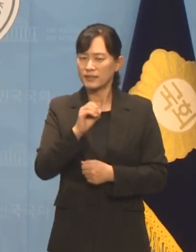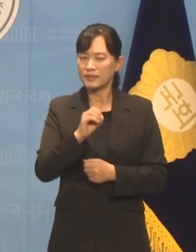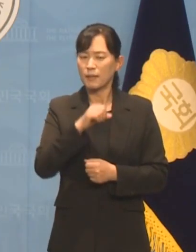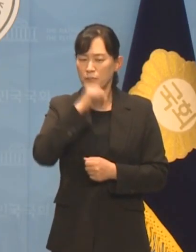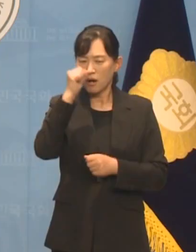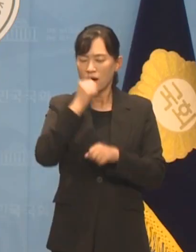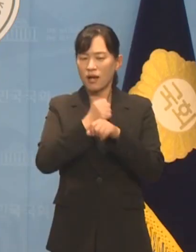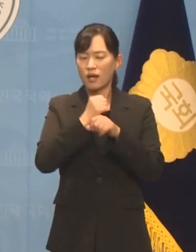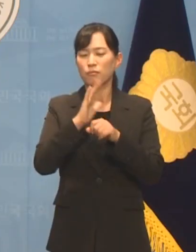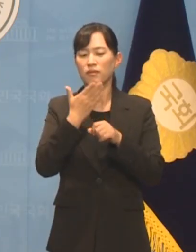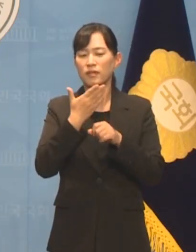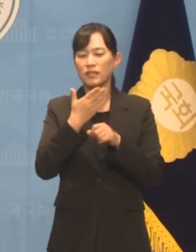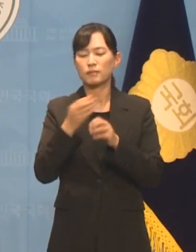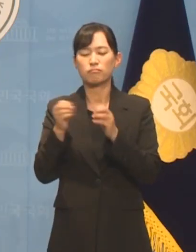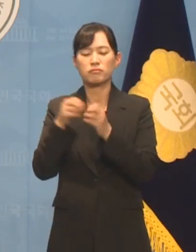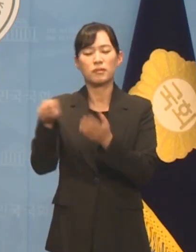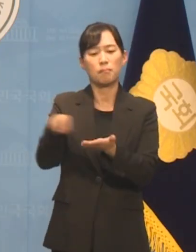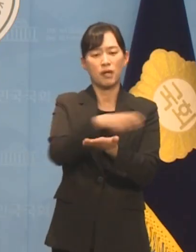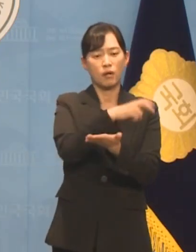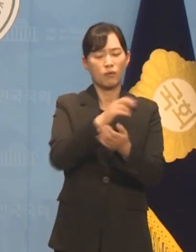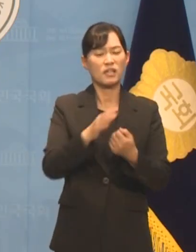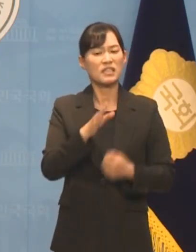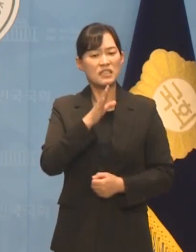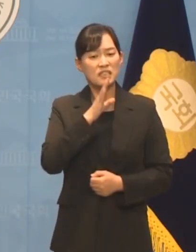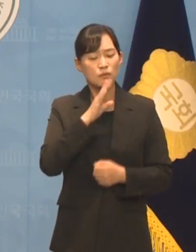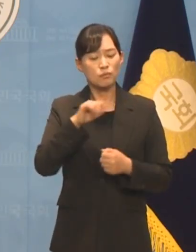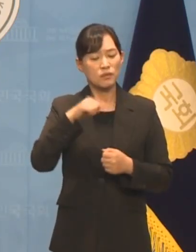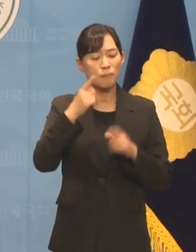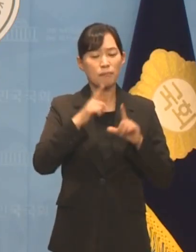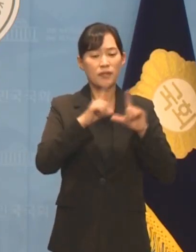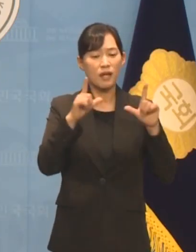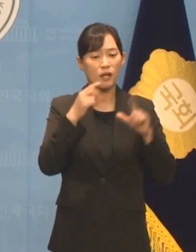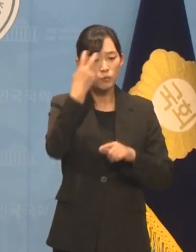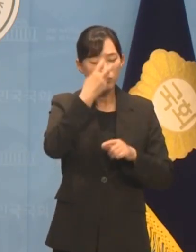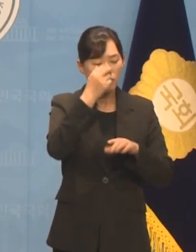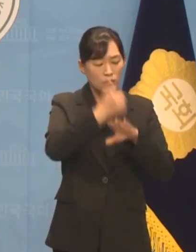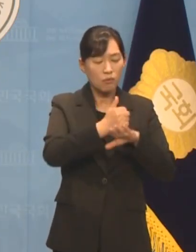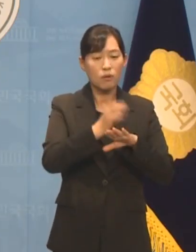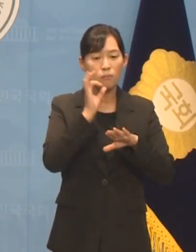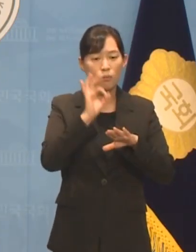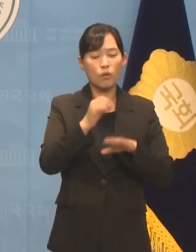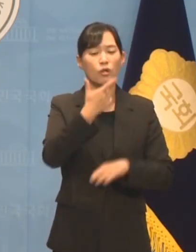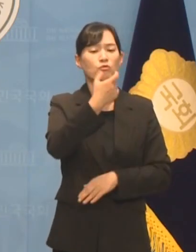나와야 한다는 메시지를 보냈고 실제로 다음 날 나온 여론조사 결과는